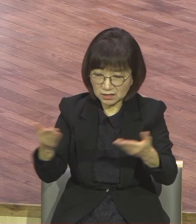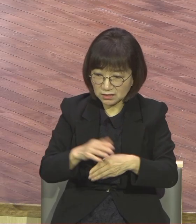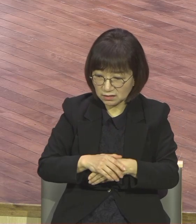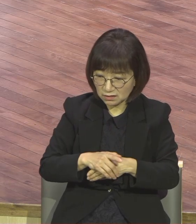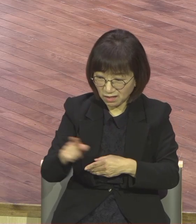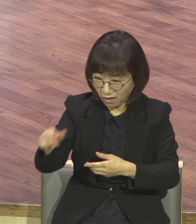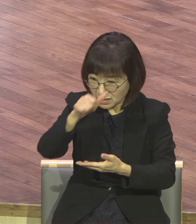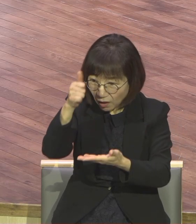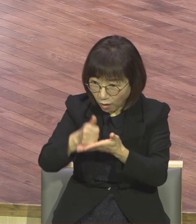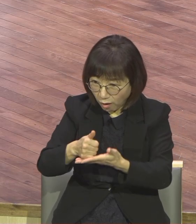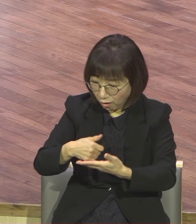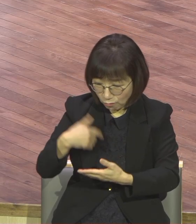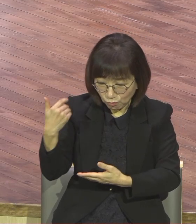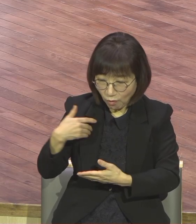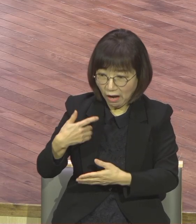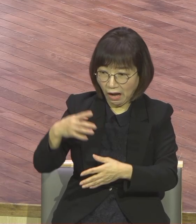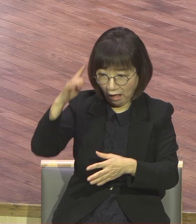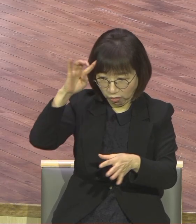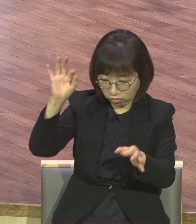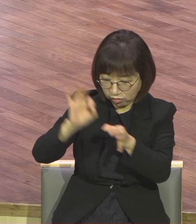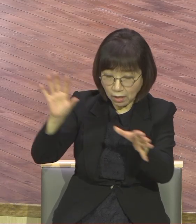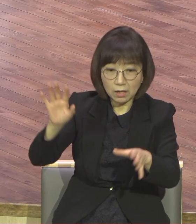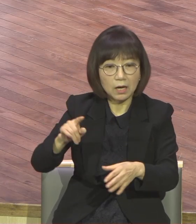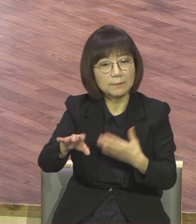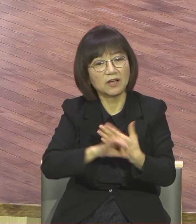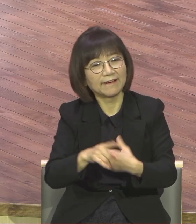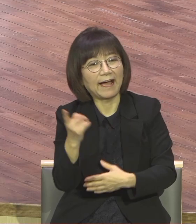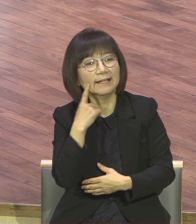Christian. 그 가짜입니다.